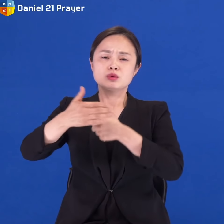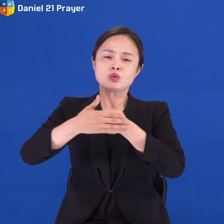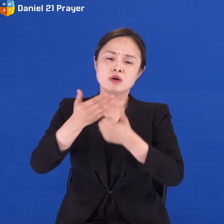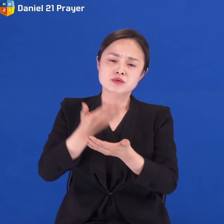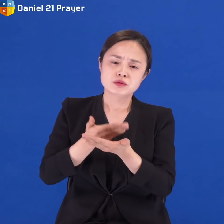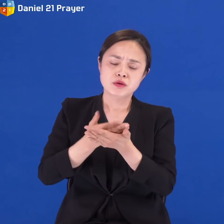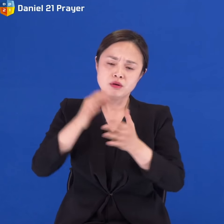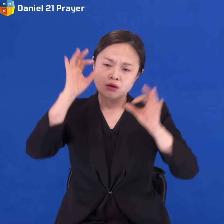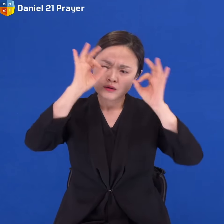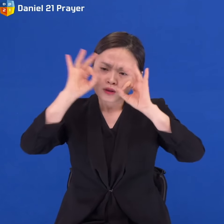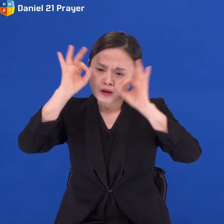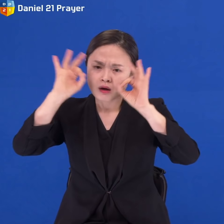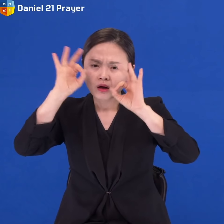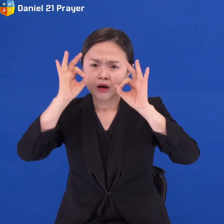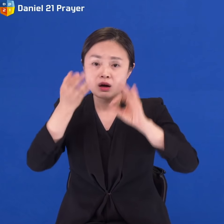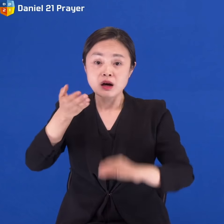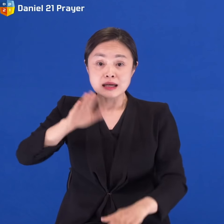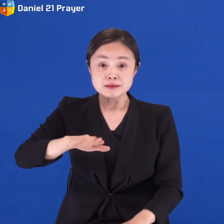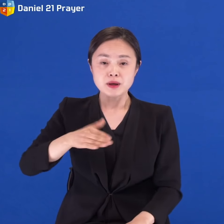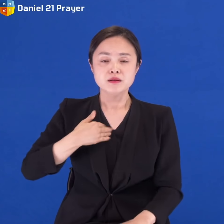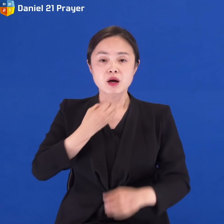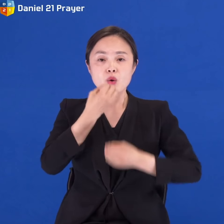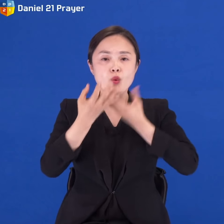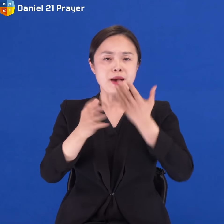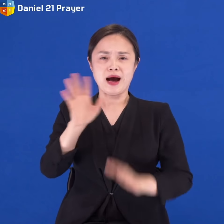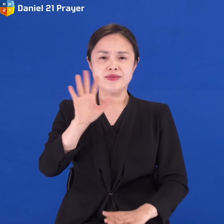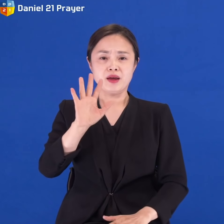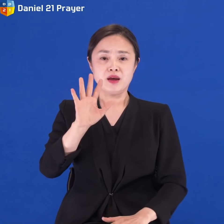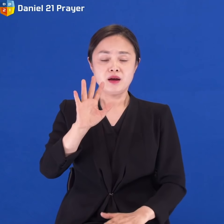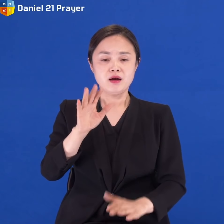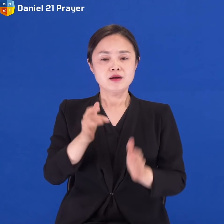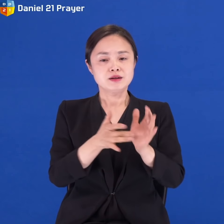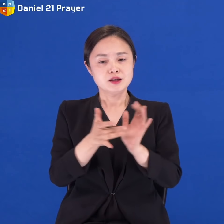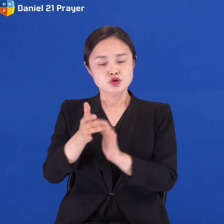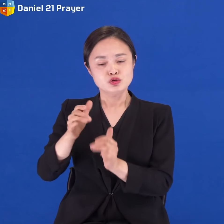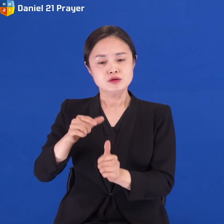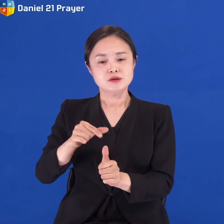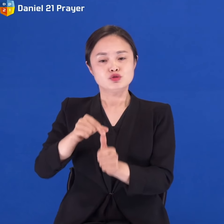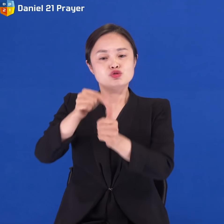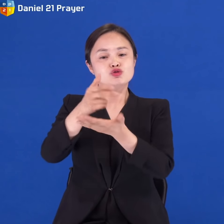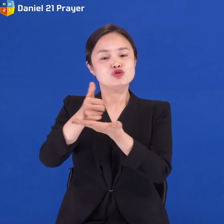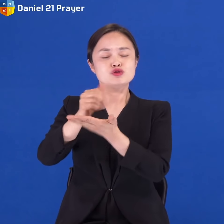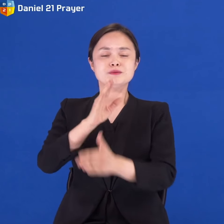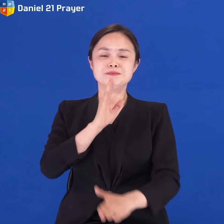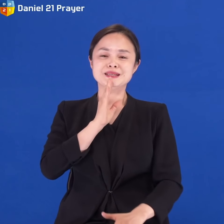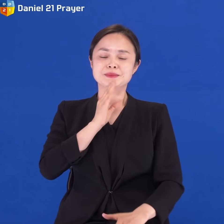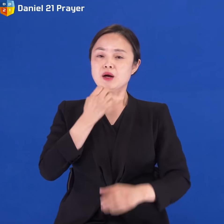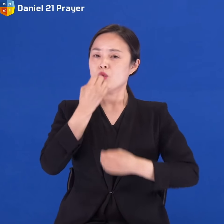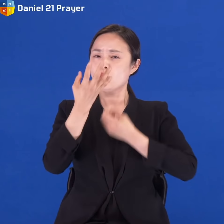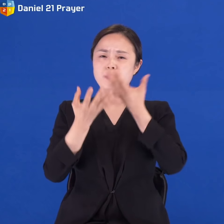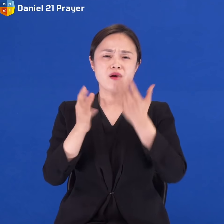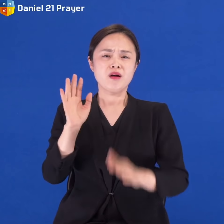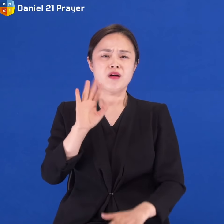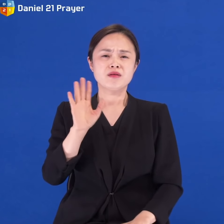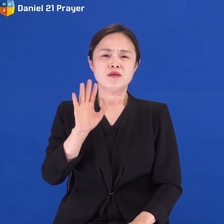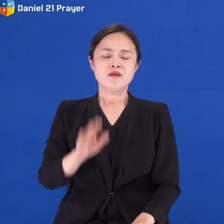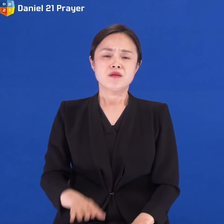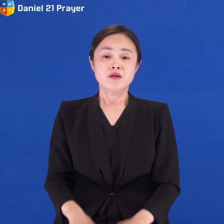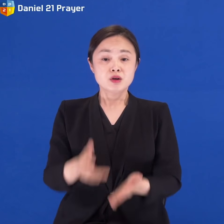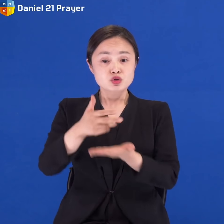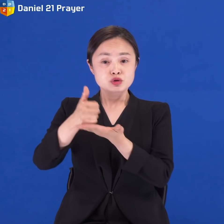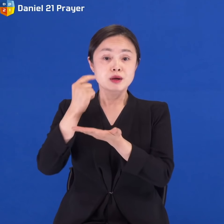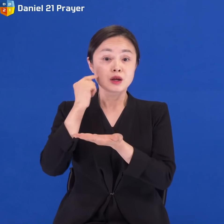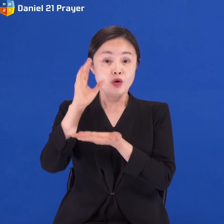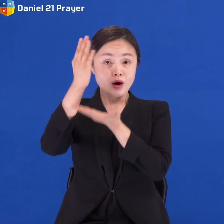내 구주라 믿고 의지하고 날마다 주님의 그 영광을 위하여 살아가지